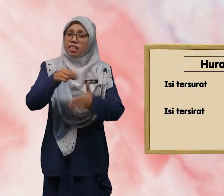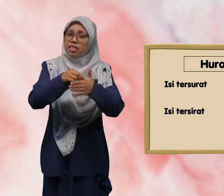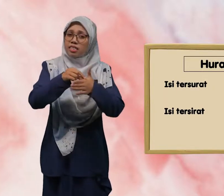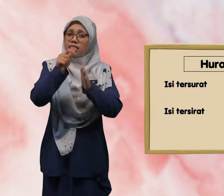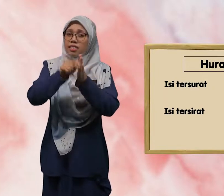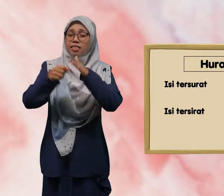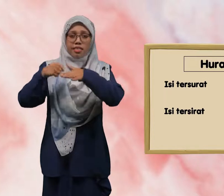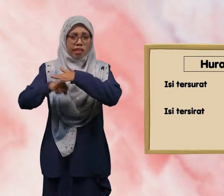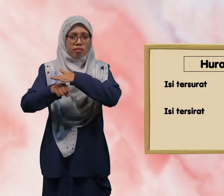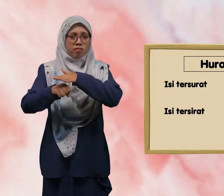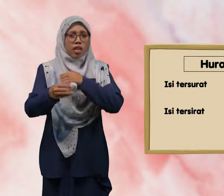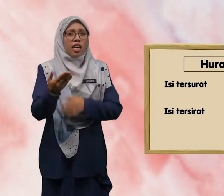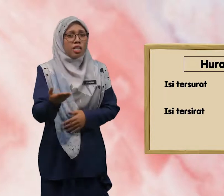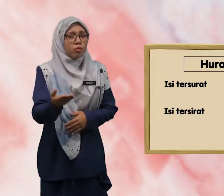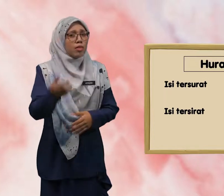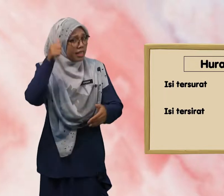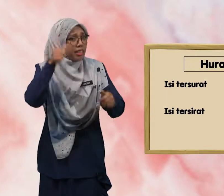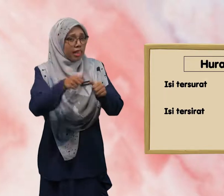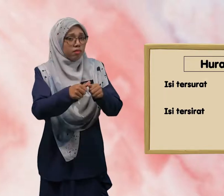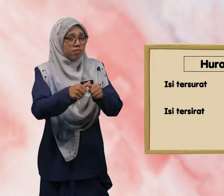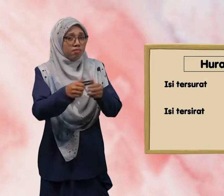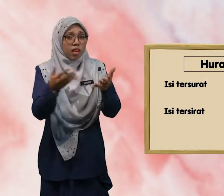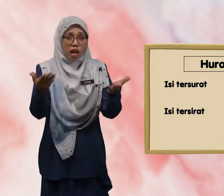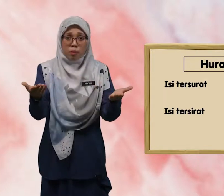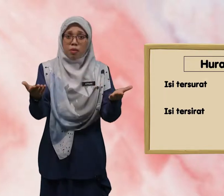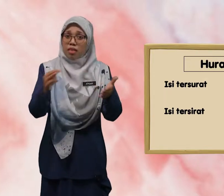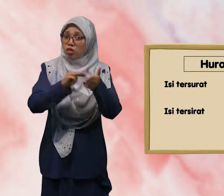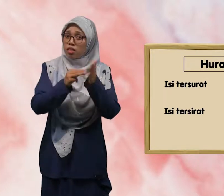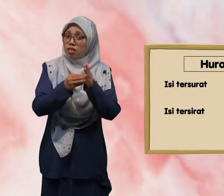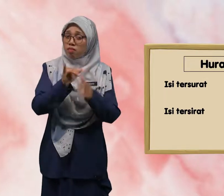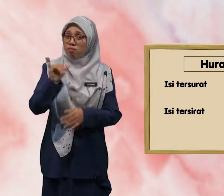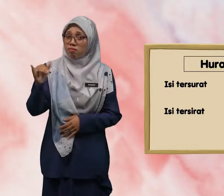isi tersirat kamu masih ingin apel maksudnya